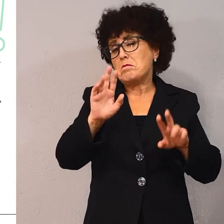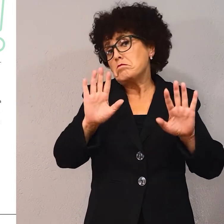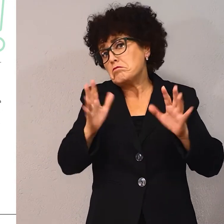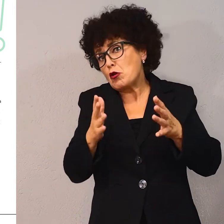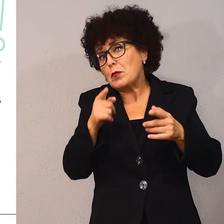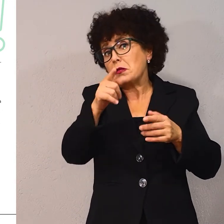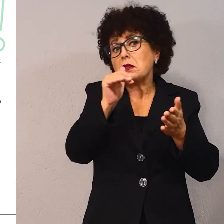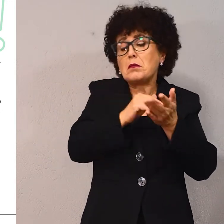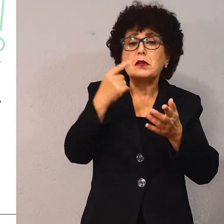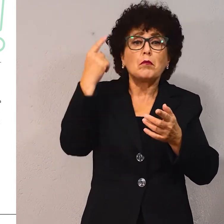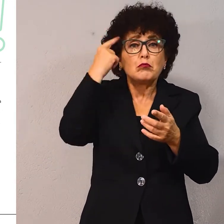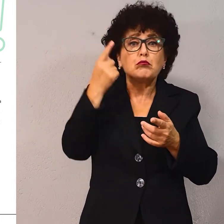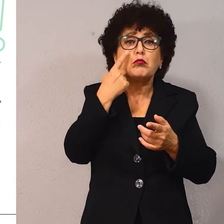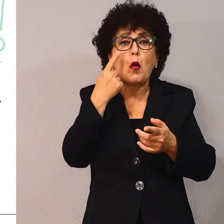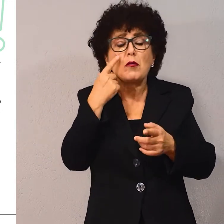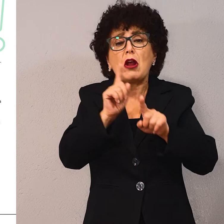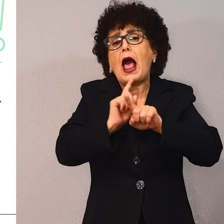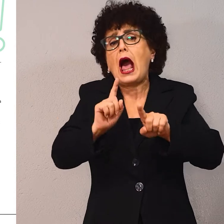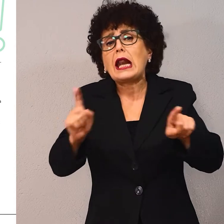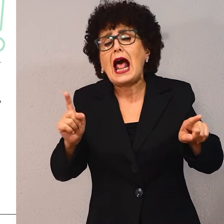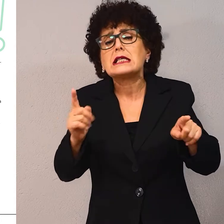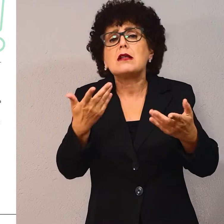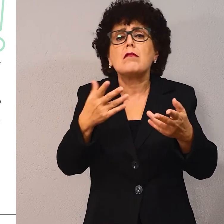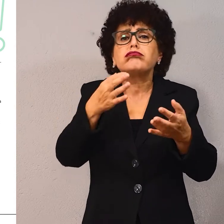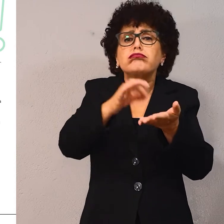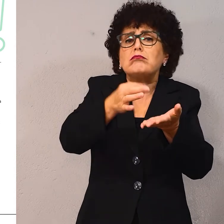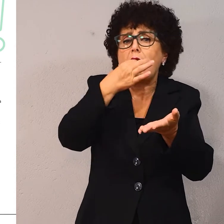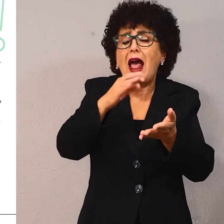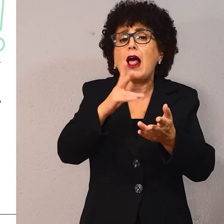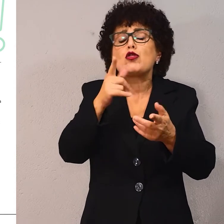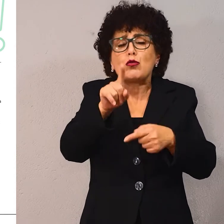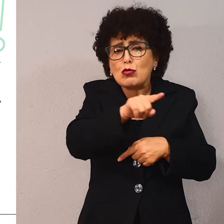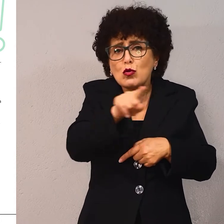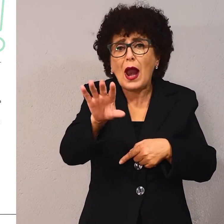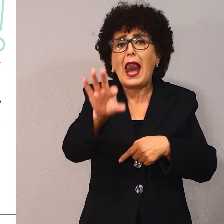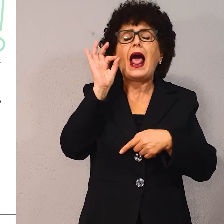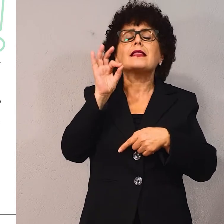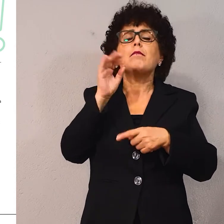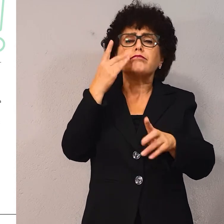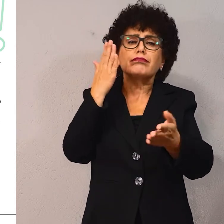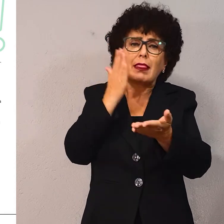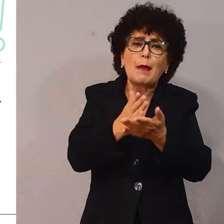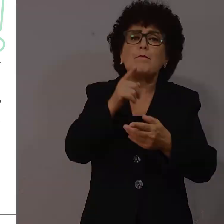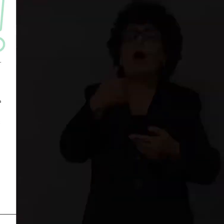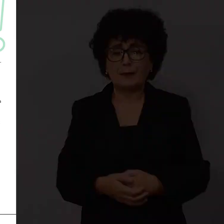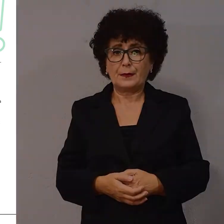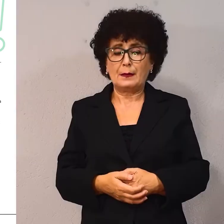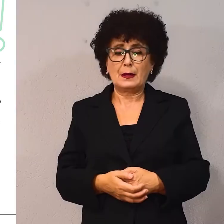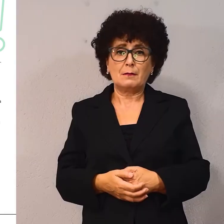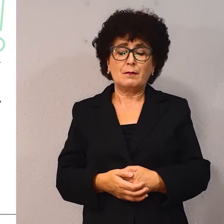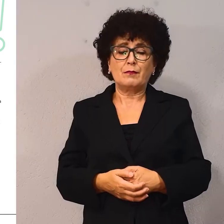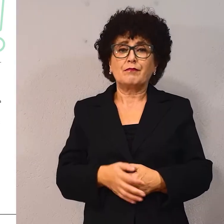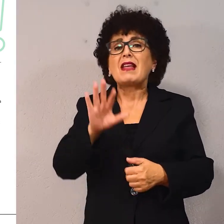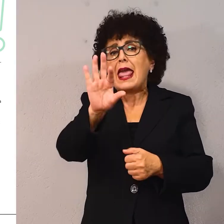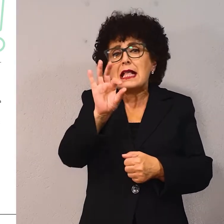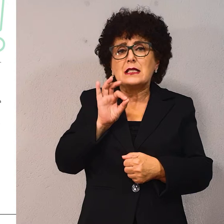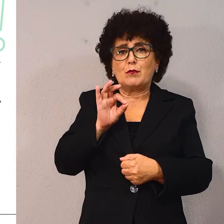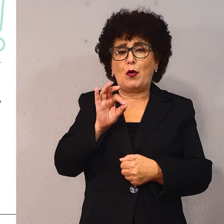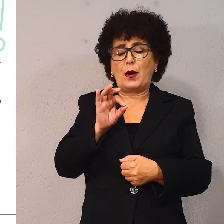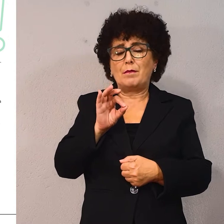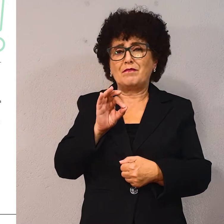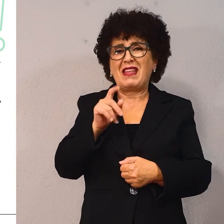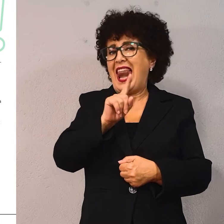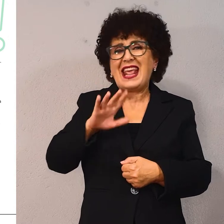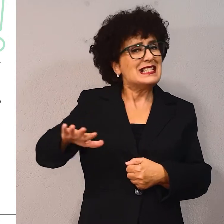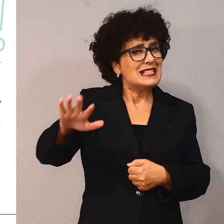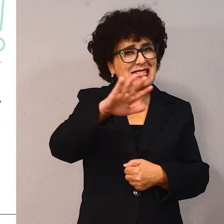пробаш неколку различни методи на контрацепција додека да го најдеш соодветниот за тебе. Избор. Не